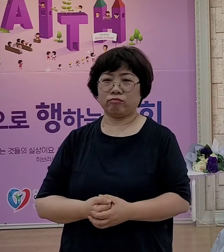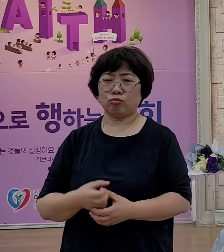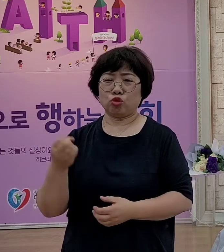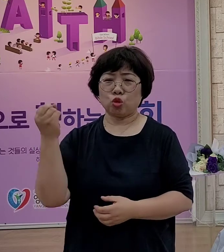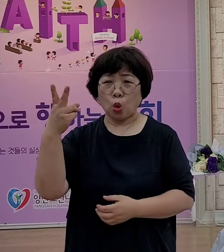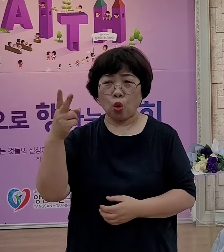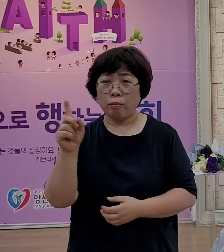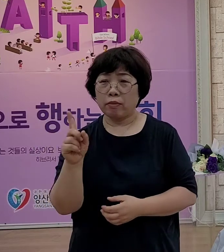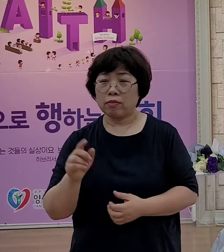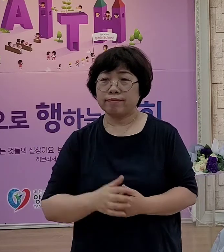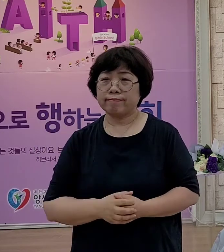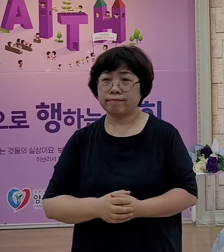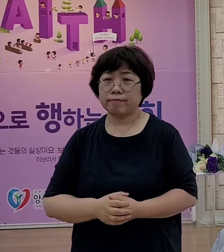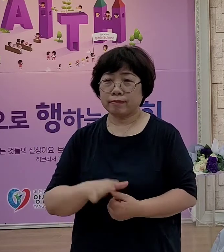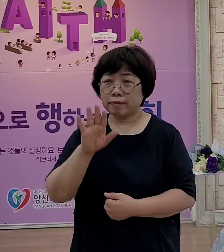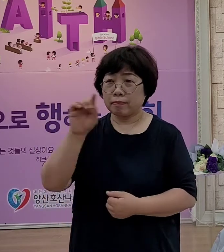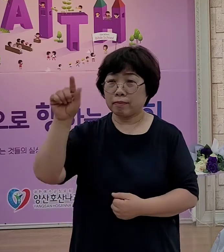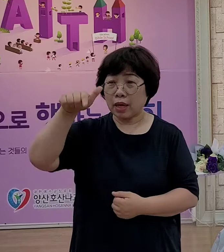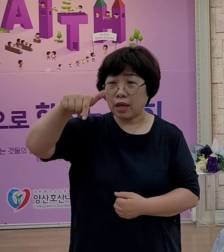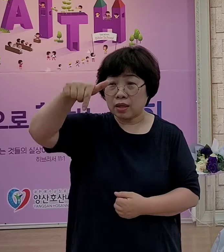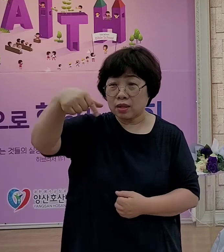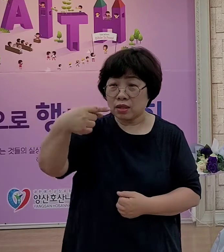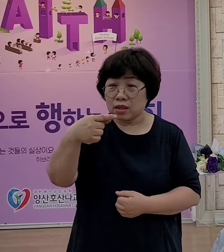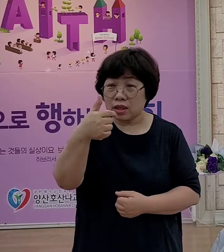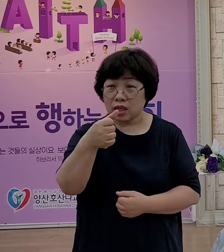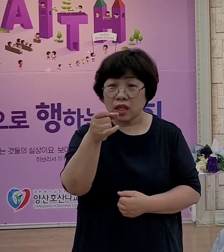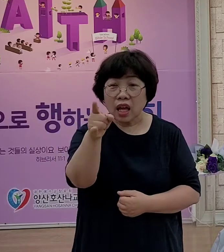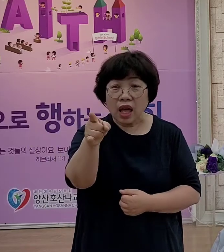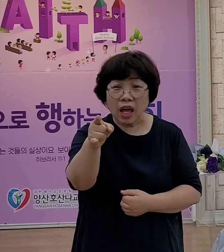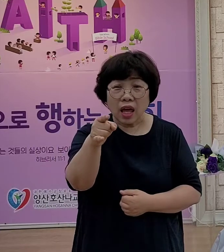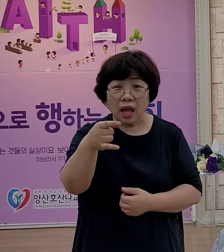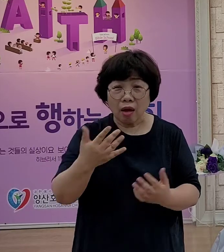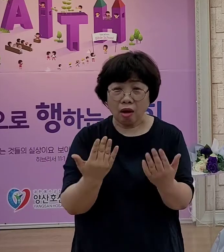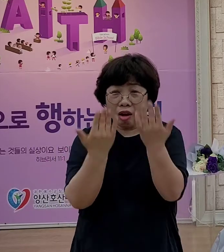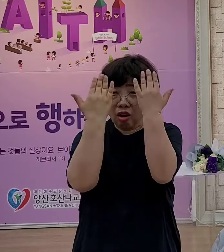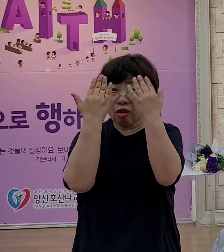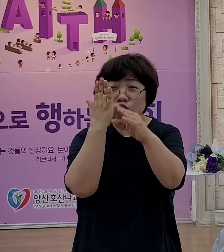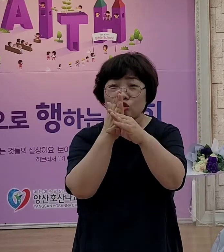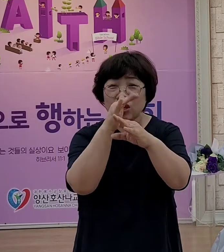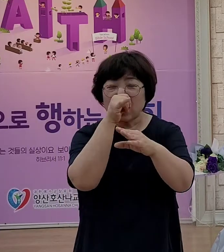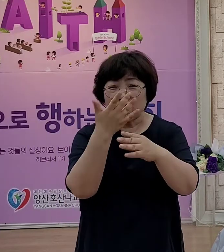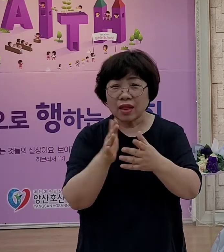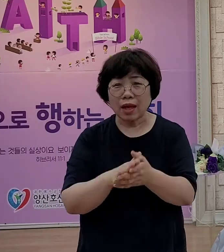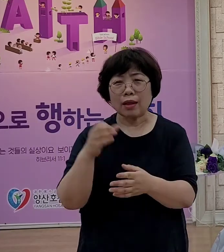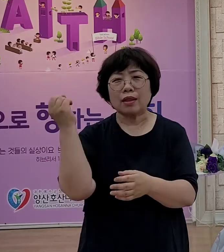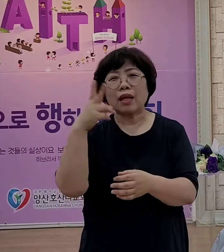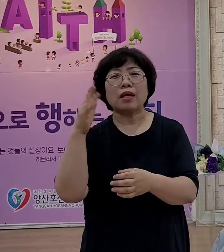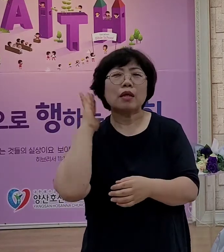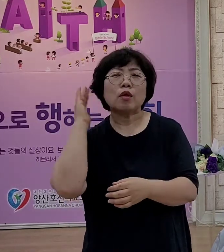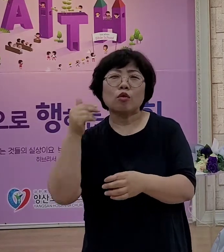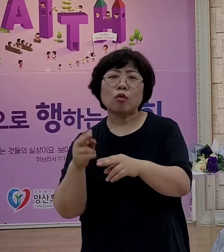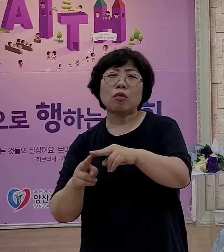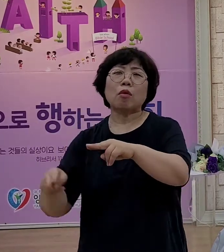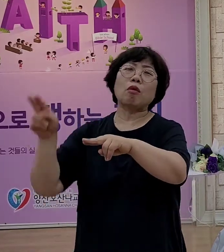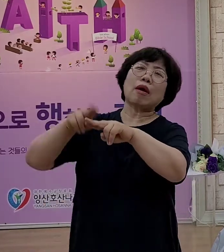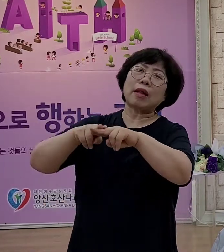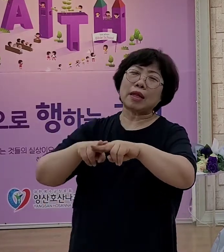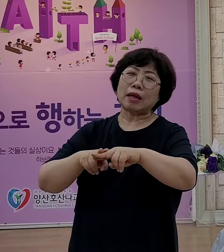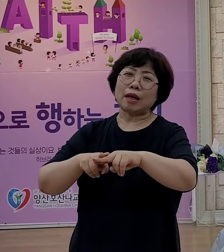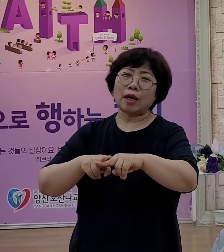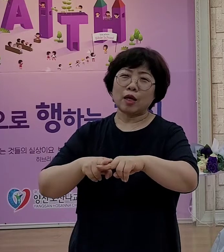그런가 하면 박근혜 전 대통령이 지금 감옥에 있는데 그가 다시 대통령이